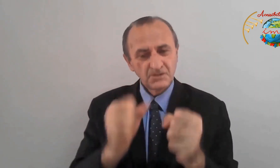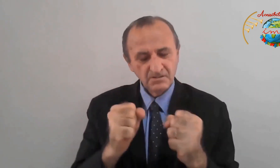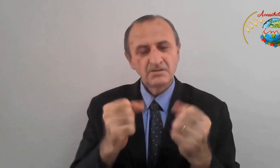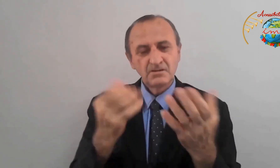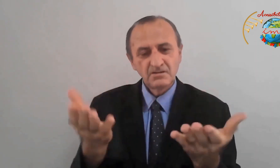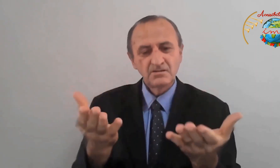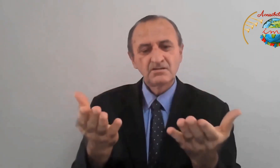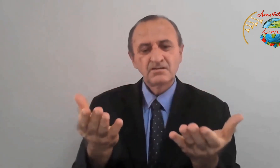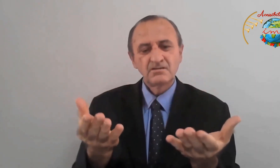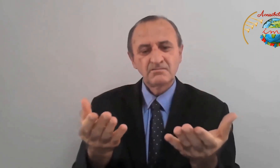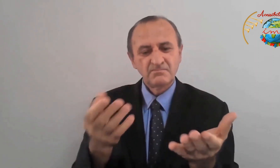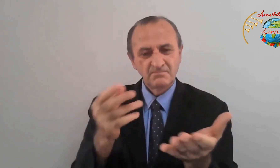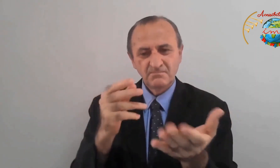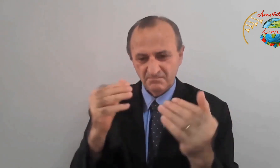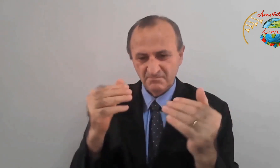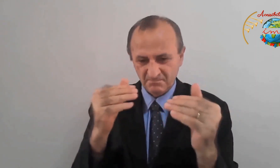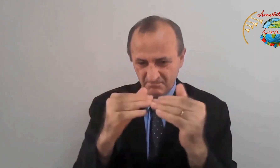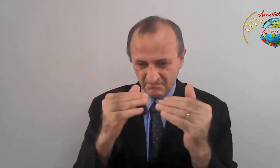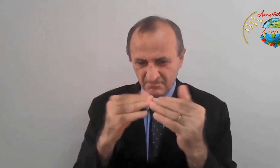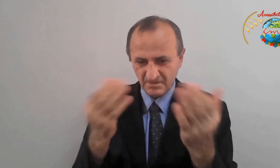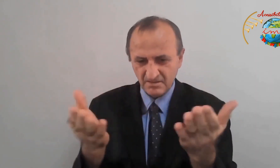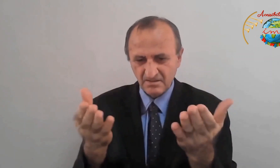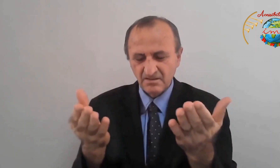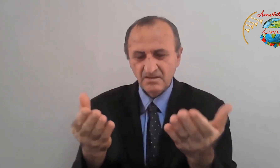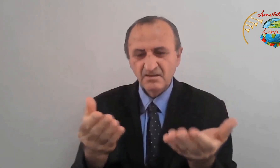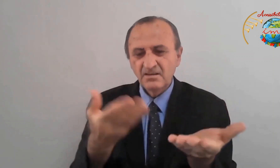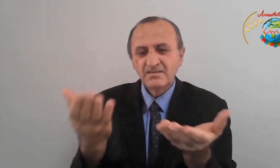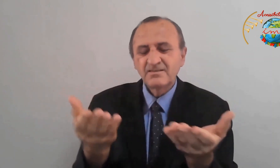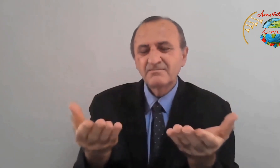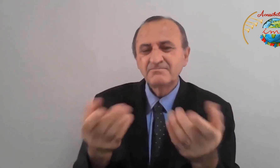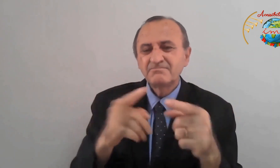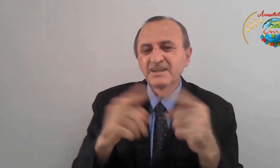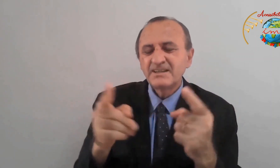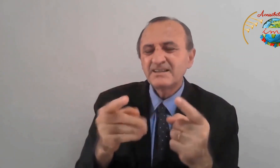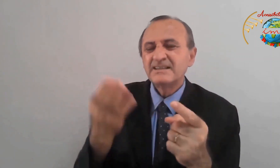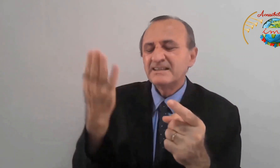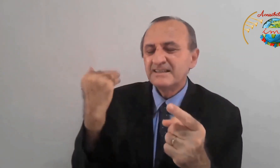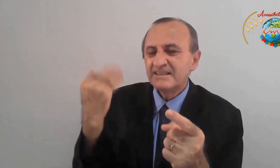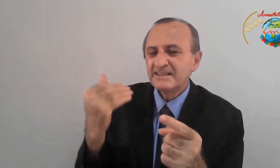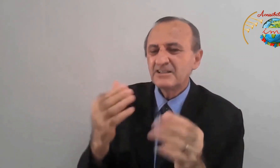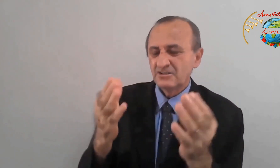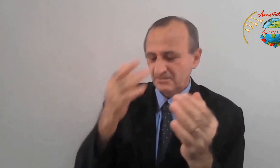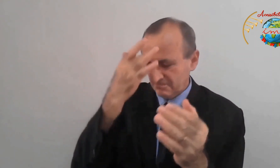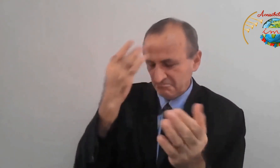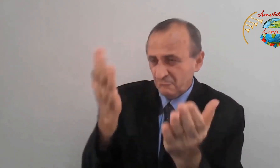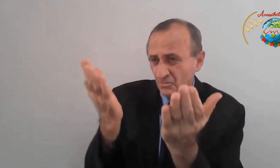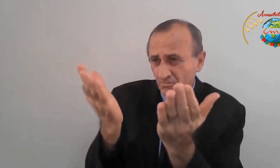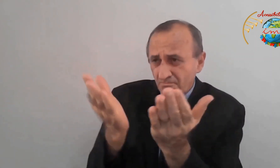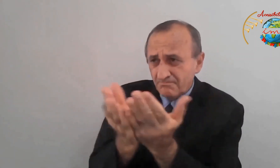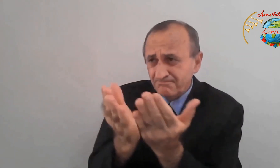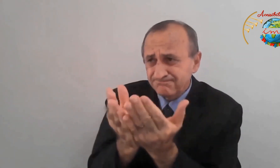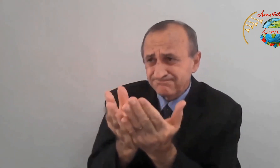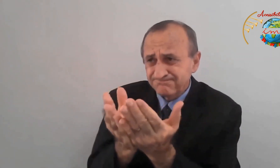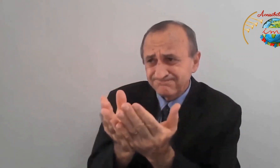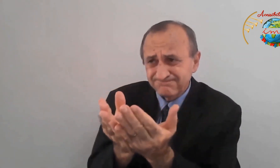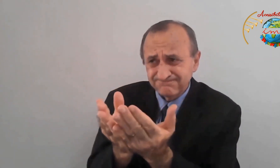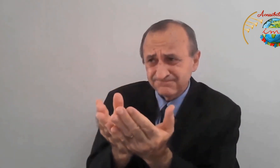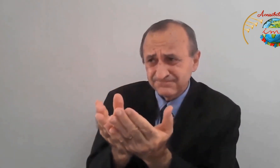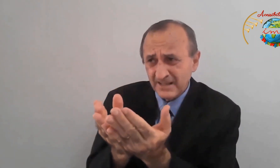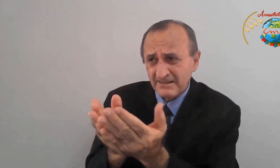Esse livre acesso à palavra de Deus, concorda? Hoje. Mas antes não. Os servos,